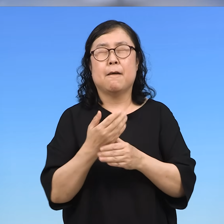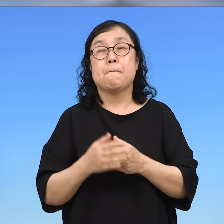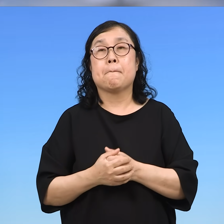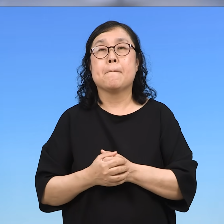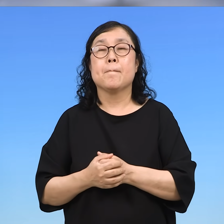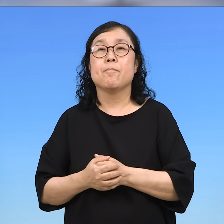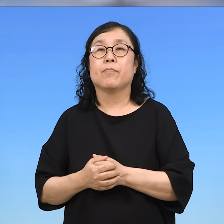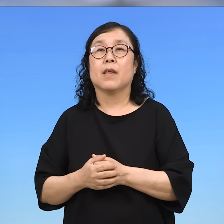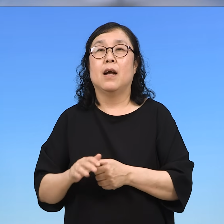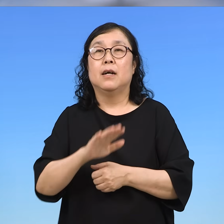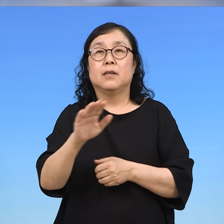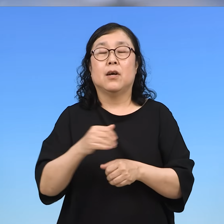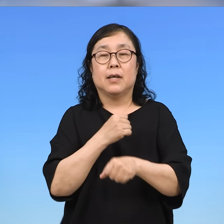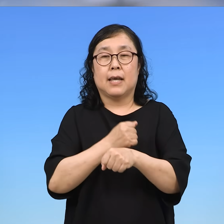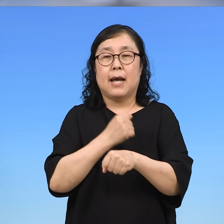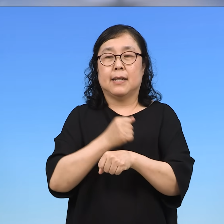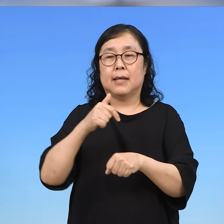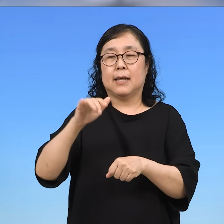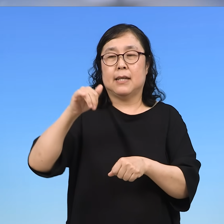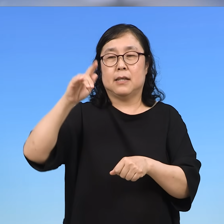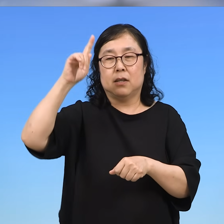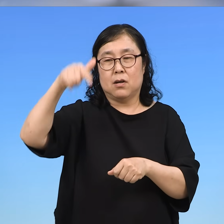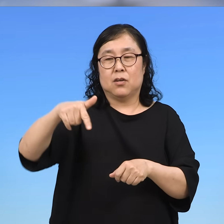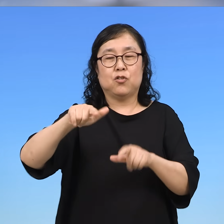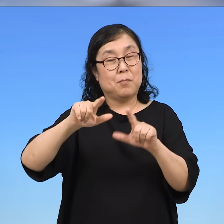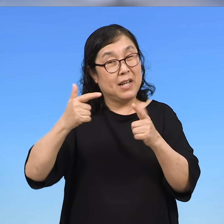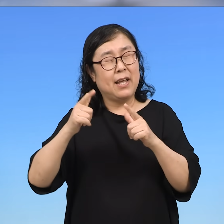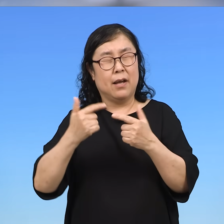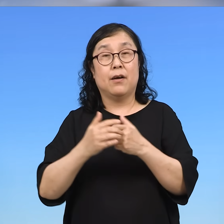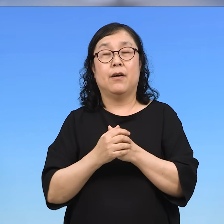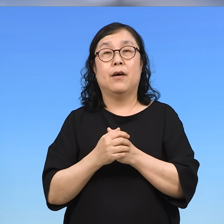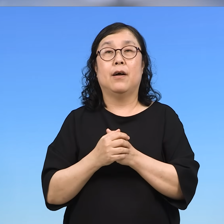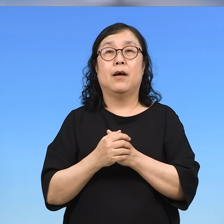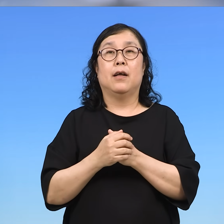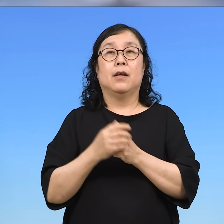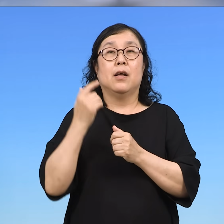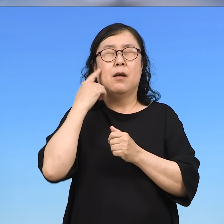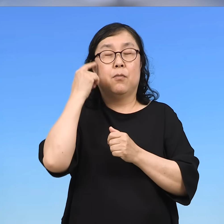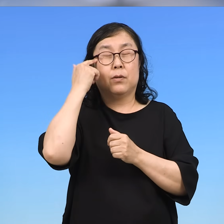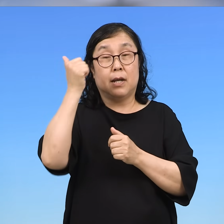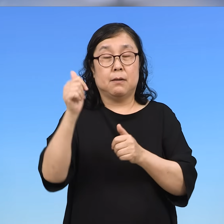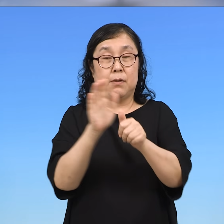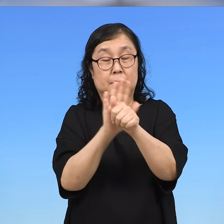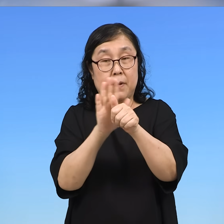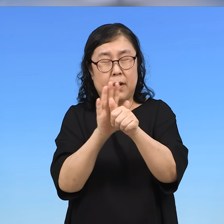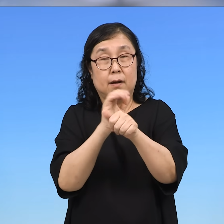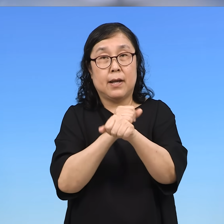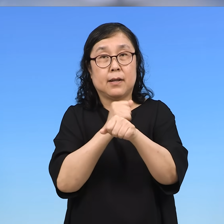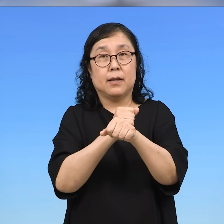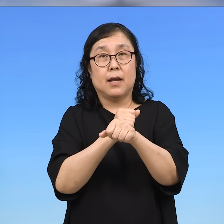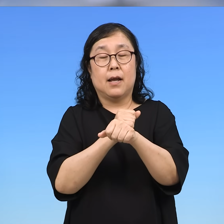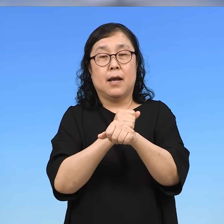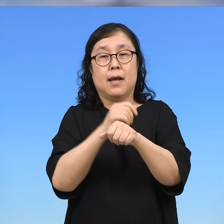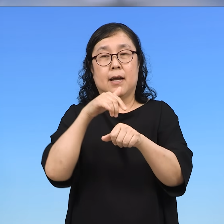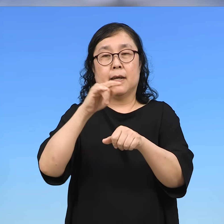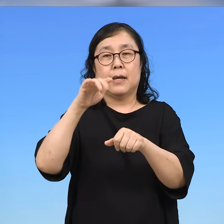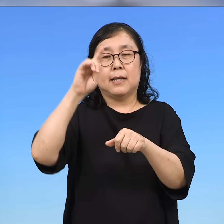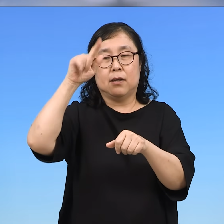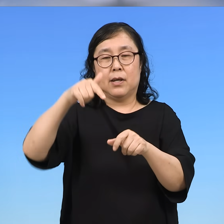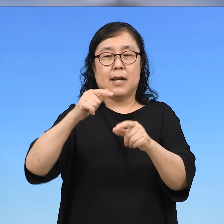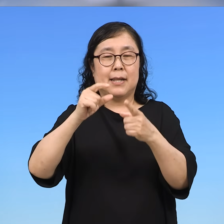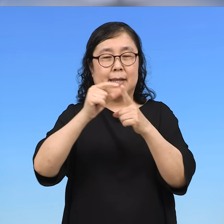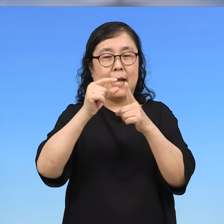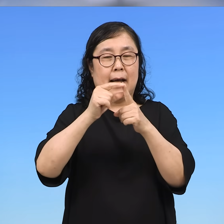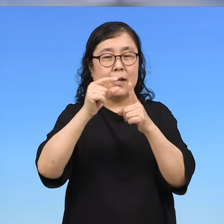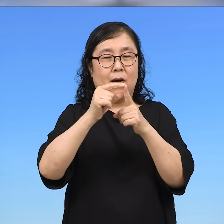사실 지금 저희가 하는 게 개척은 아니잖아요. 그래서 제가 이제 이 목사님을 배려해서 앞으로 그 분리 개척은 안